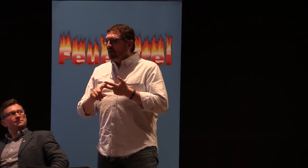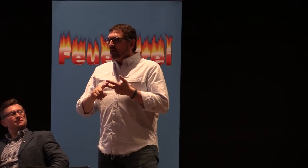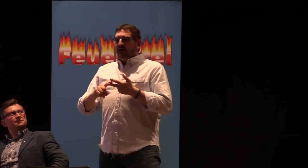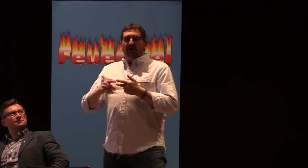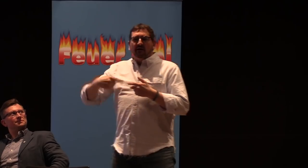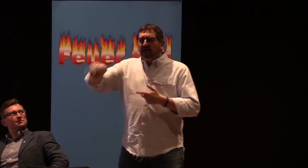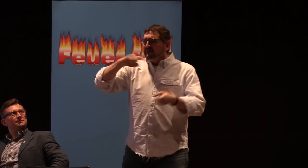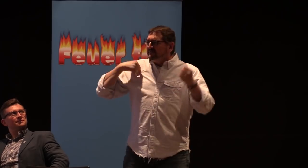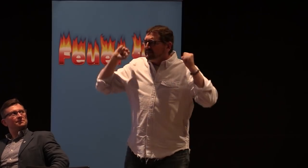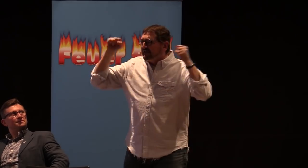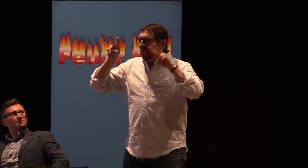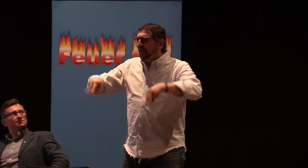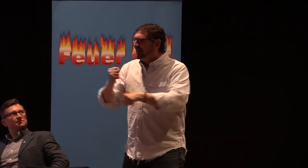eines Managers kassieren.